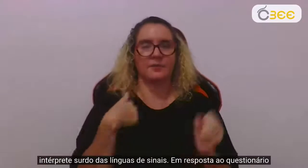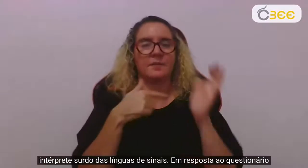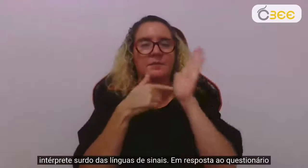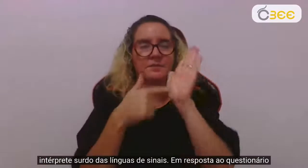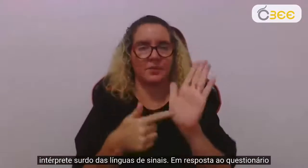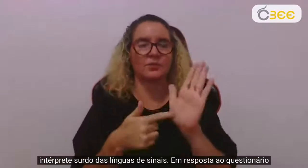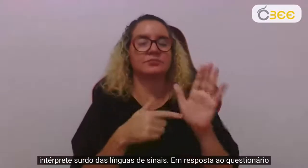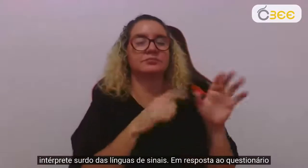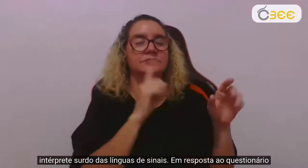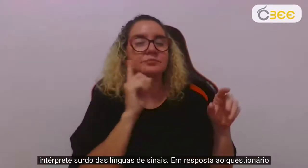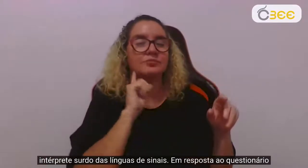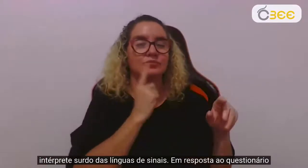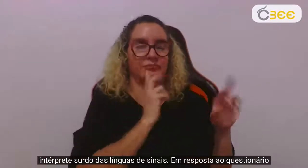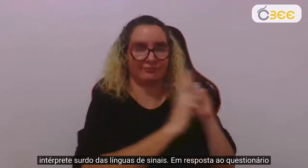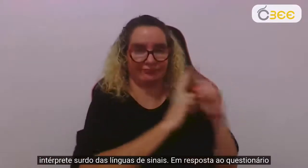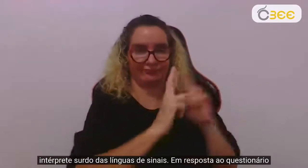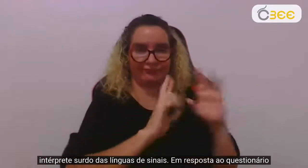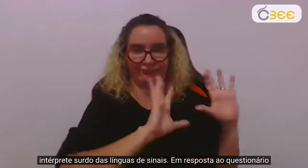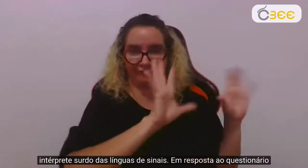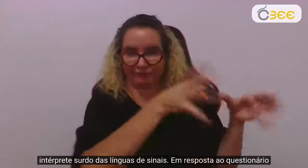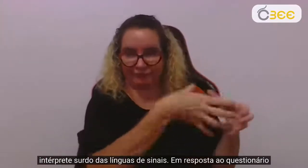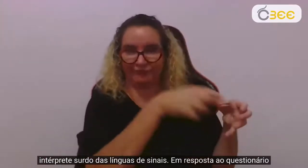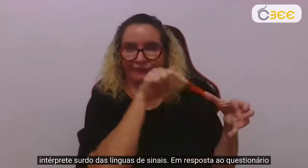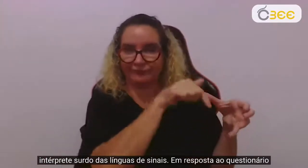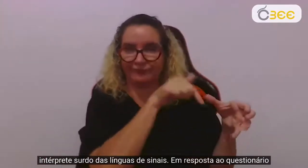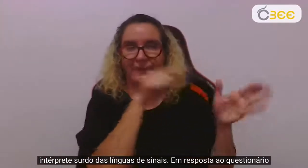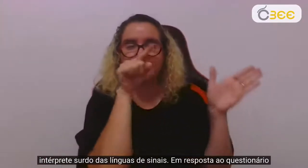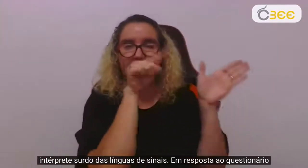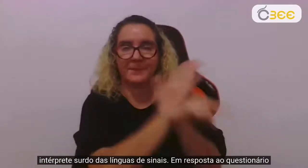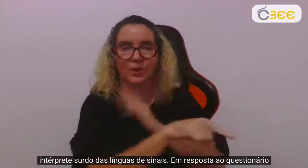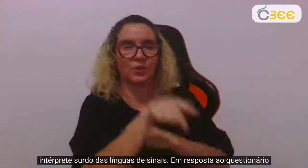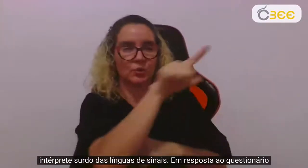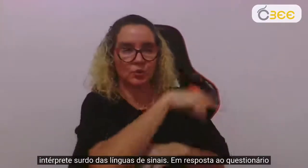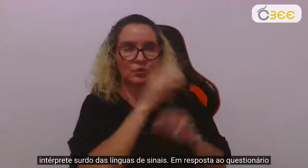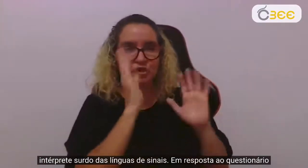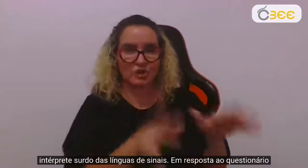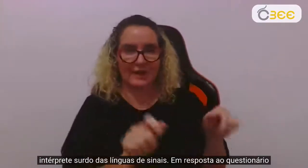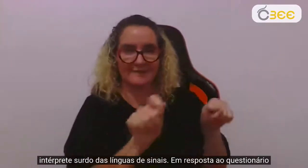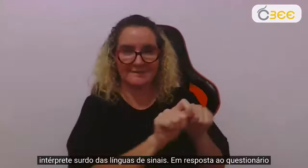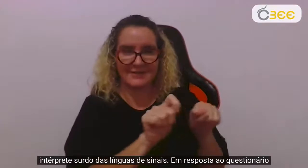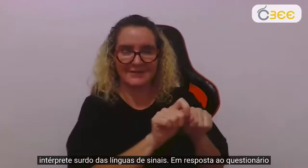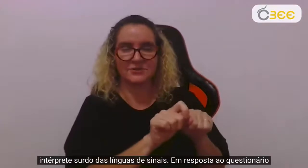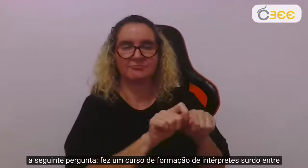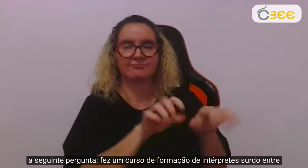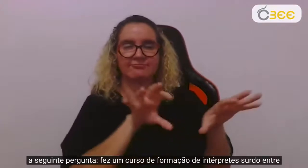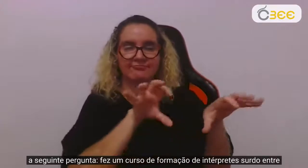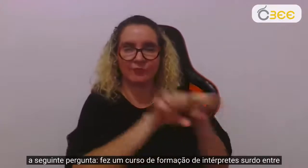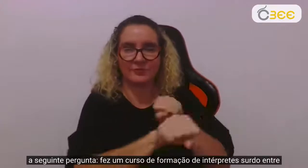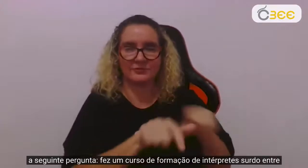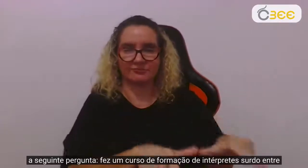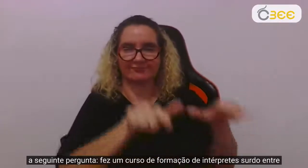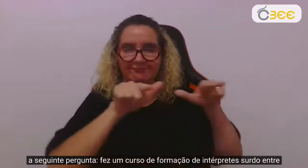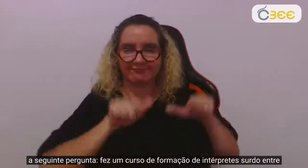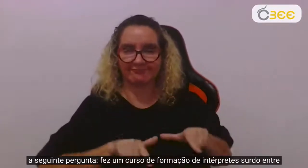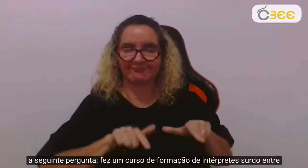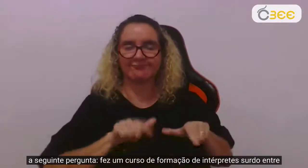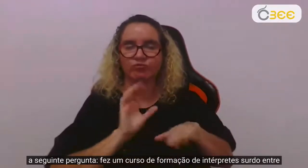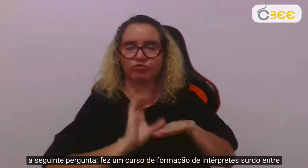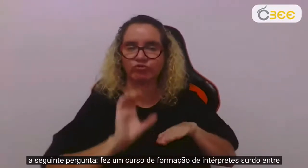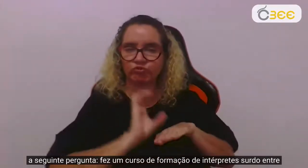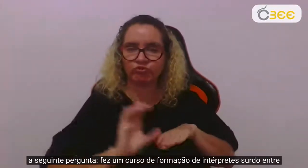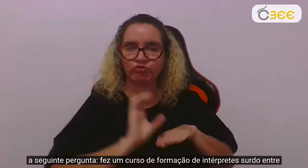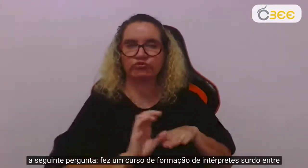das línguas de sinais. Em resposta ao questionário, a seguinte